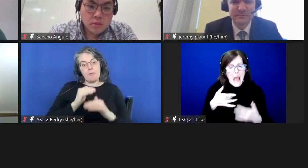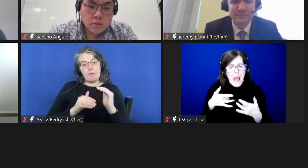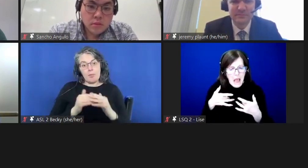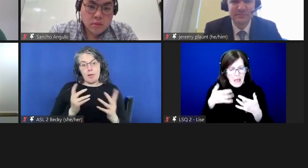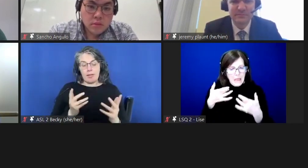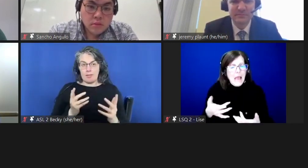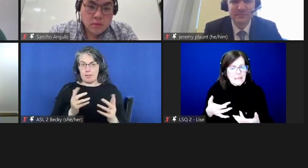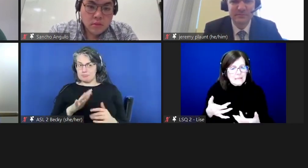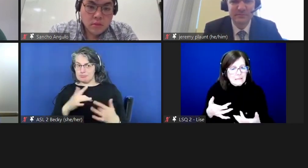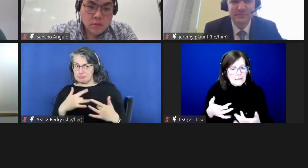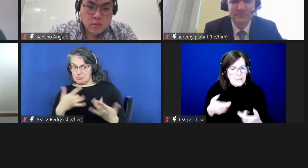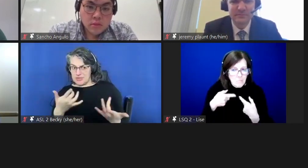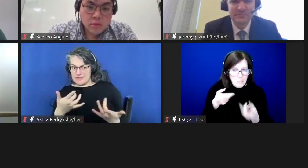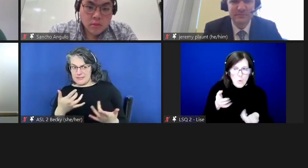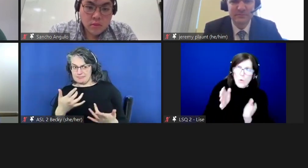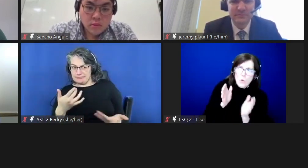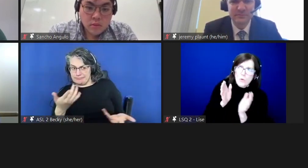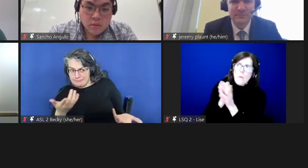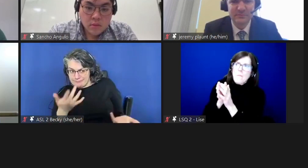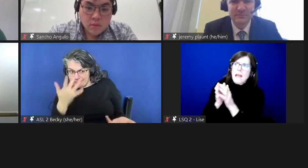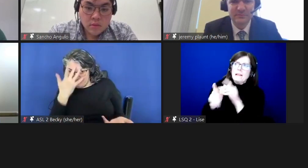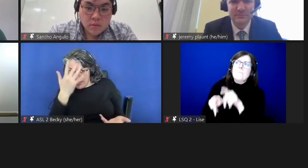vous pouvez lui demander tout simplement